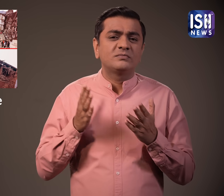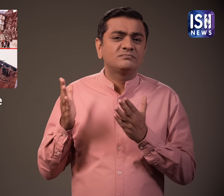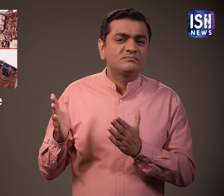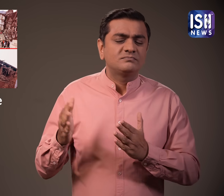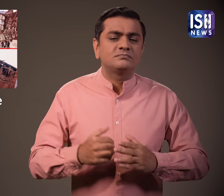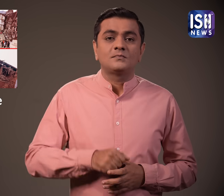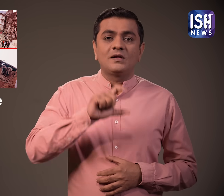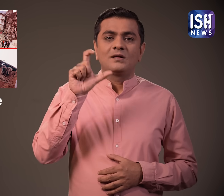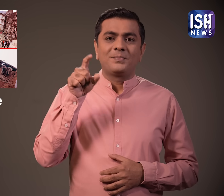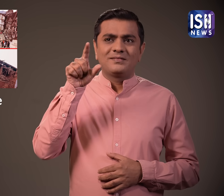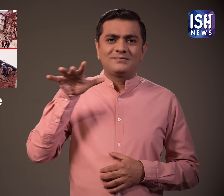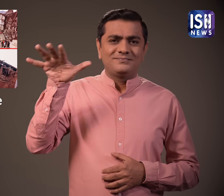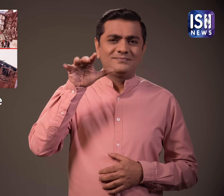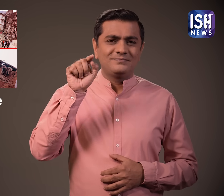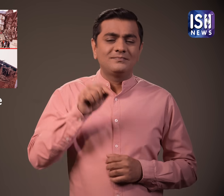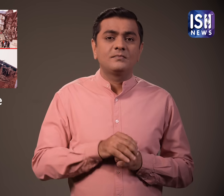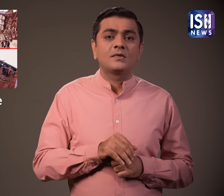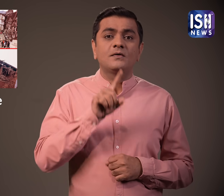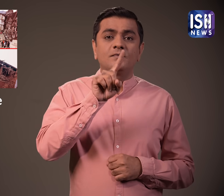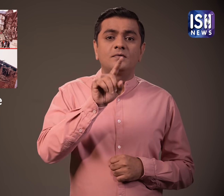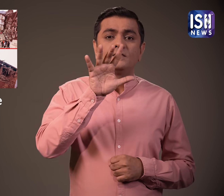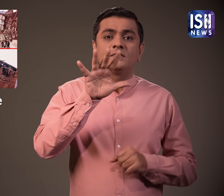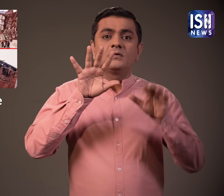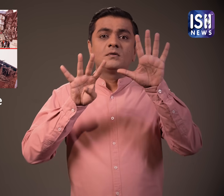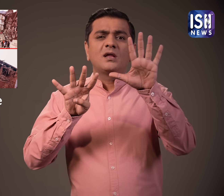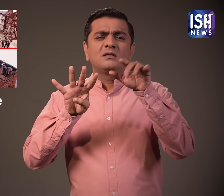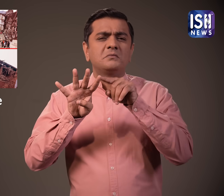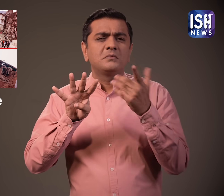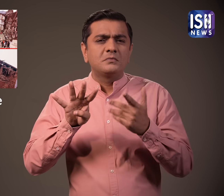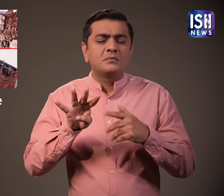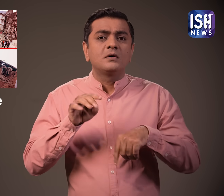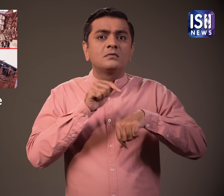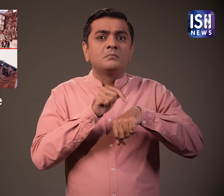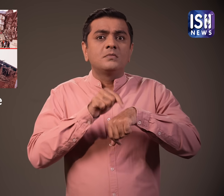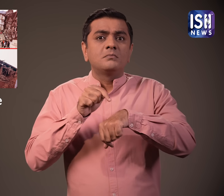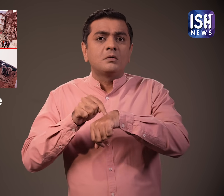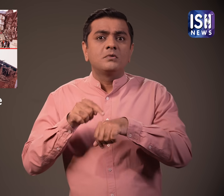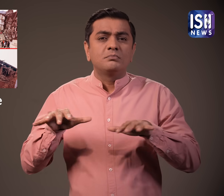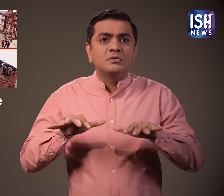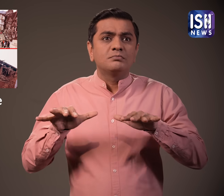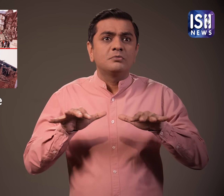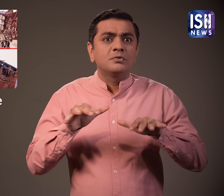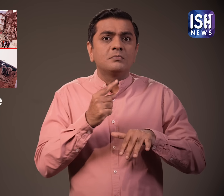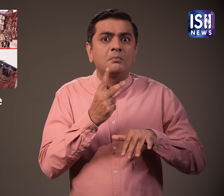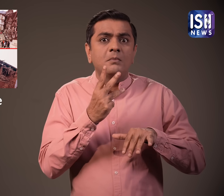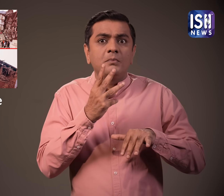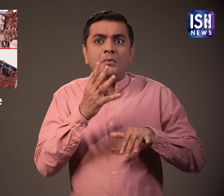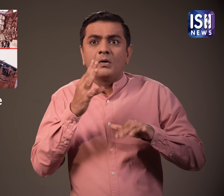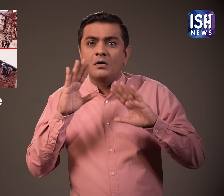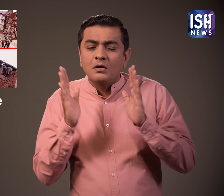3 नमेंबर 2023 के भीशन भुकम के बाद अब तक लगभग 169 जटके दर्च किये गए